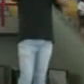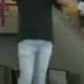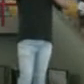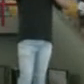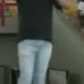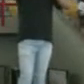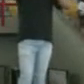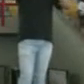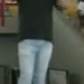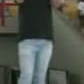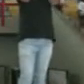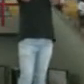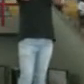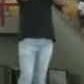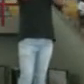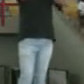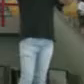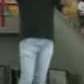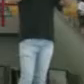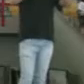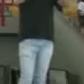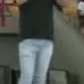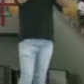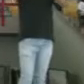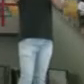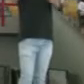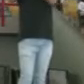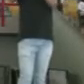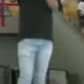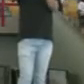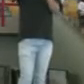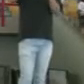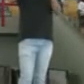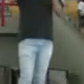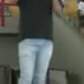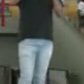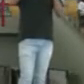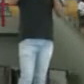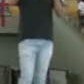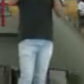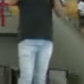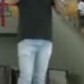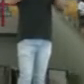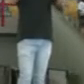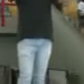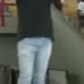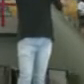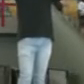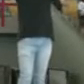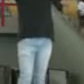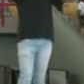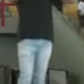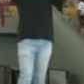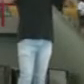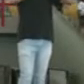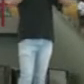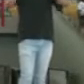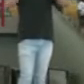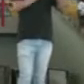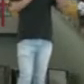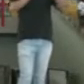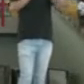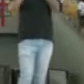pelo comando da proposta, em palavras-chave ou em paráfrase, e de uma tese. O que